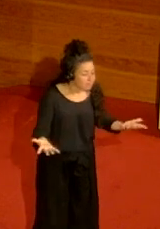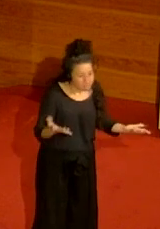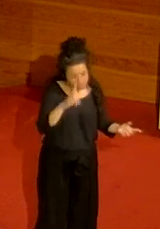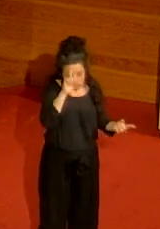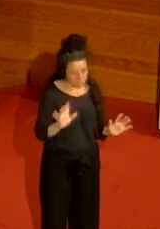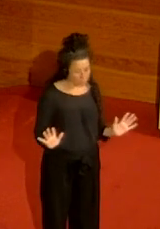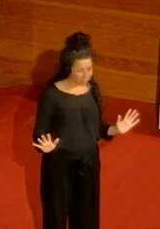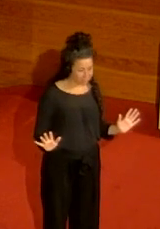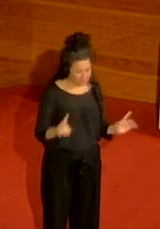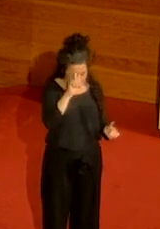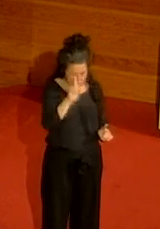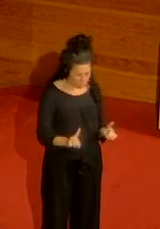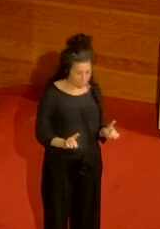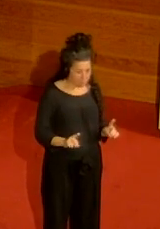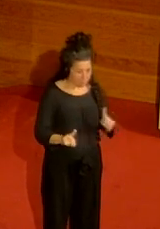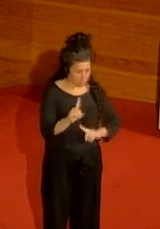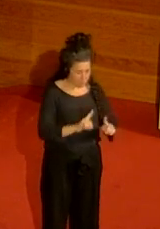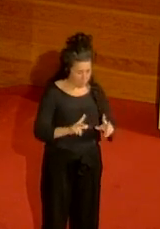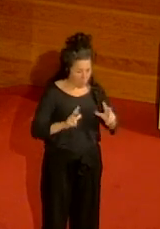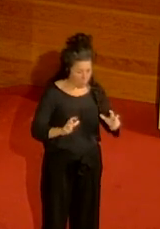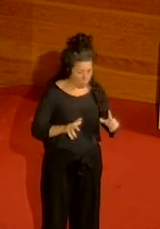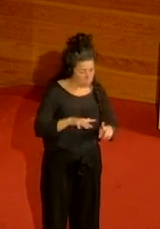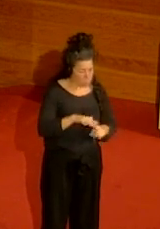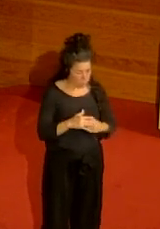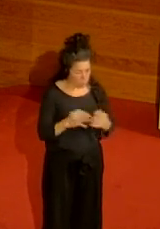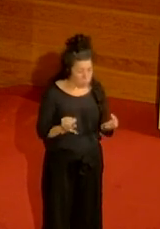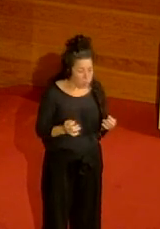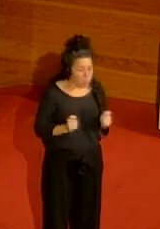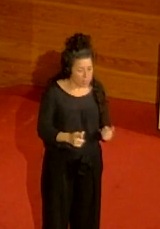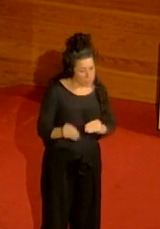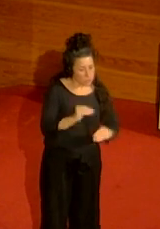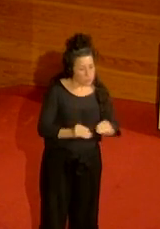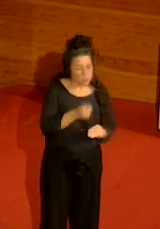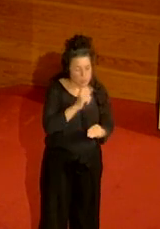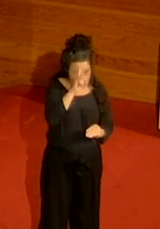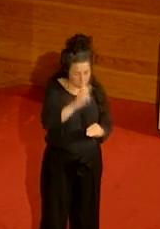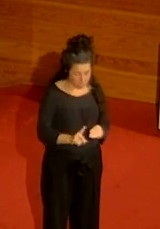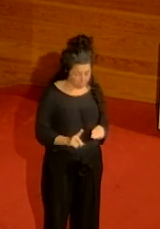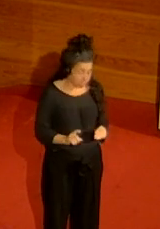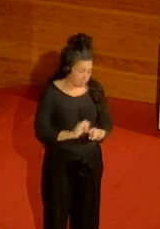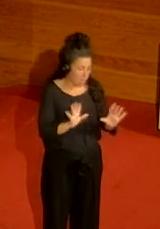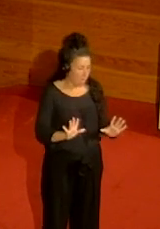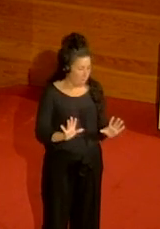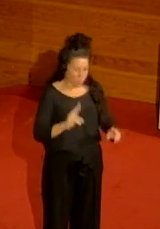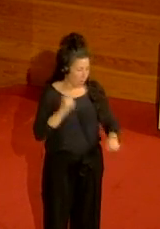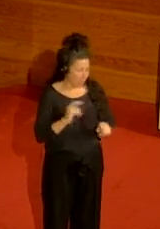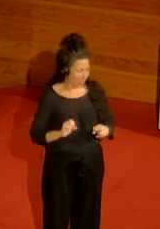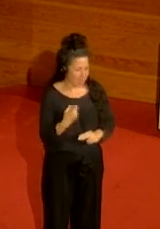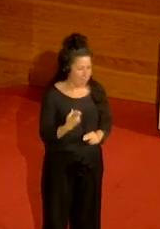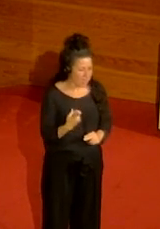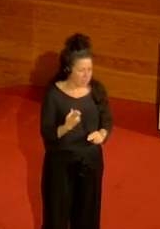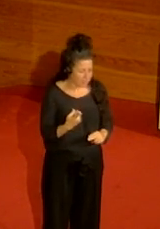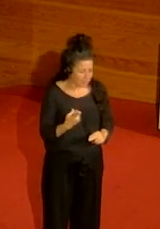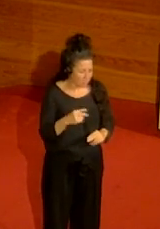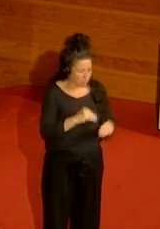Cómo desentrañar Esa esa situación Por supuesto los más radicales pues sus soluciones simple vamos a crear un único estado y